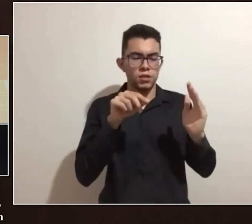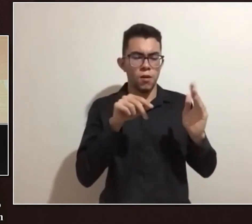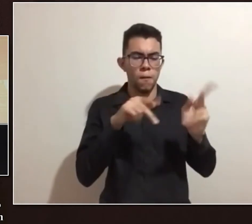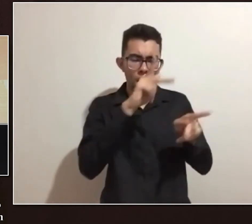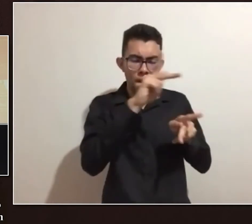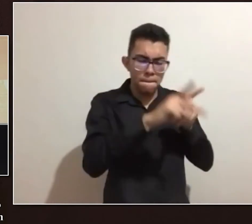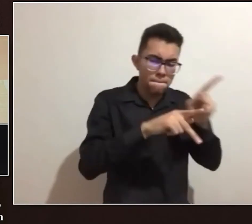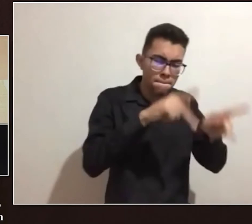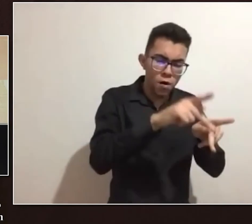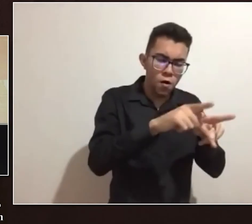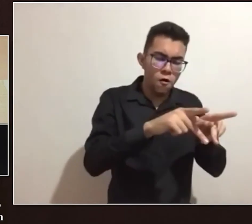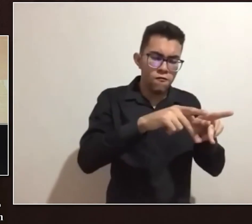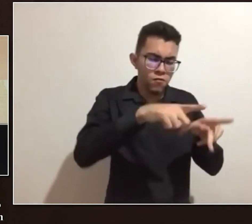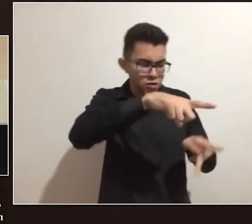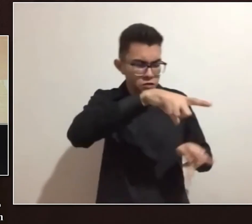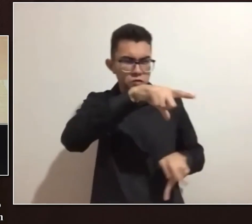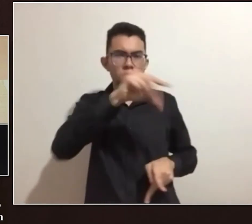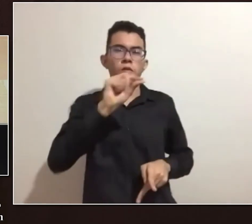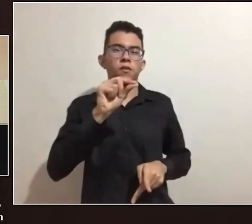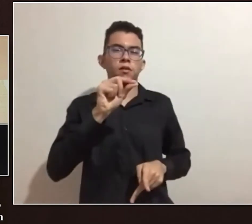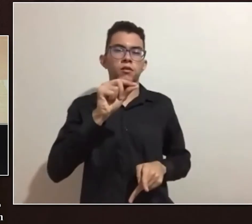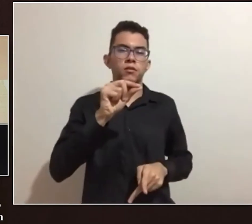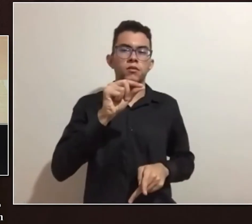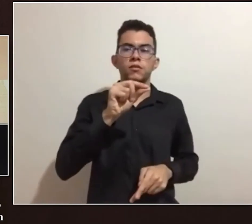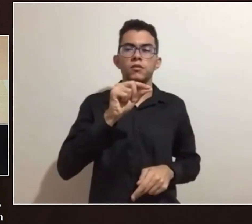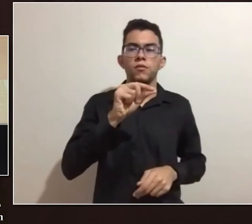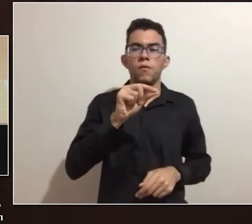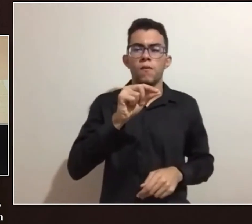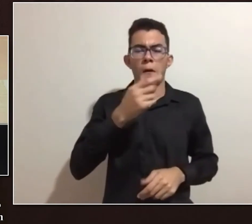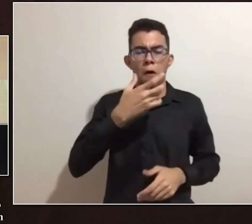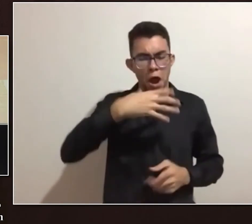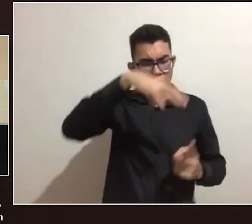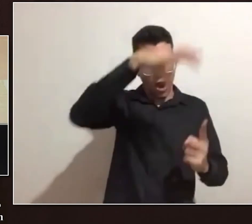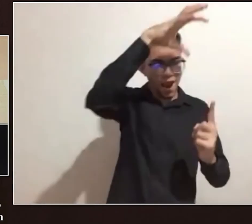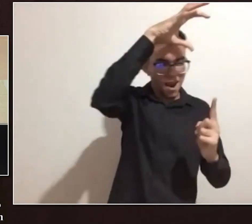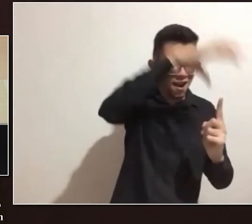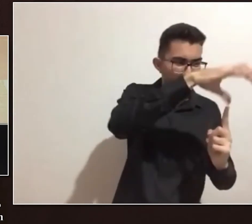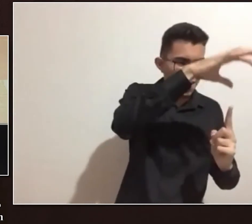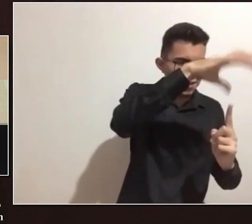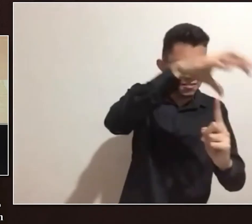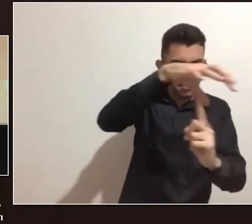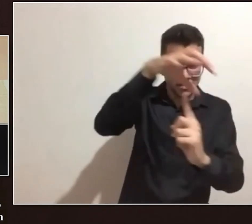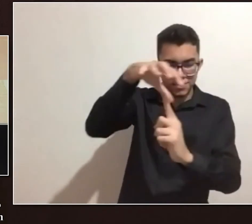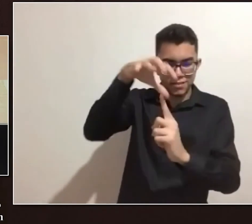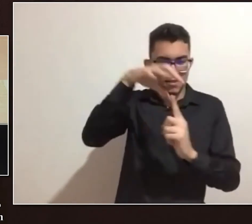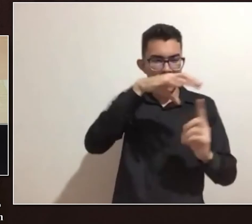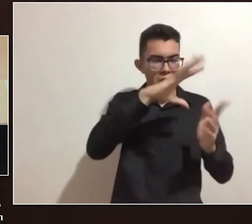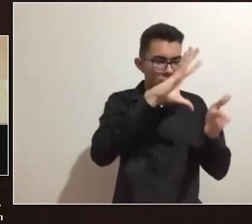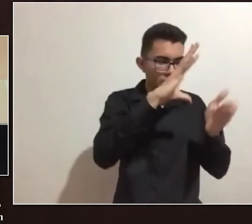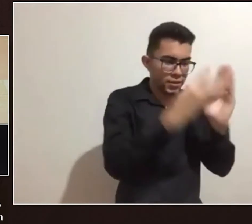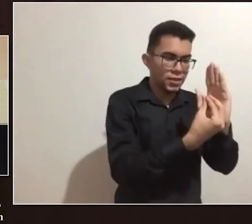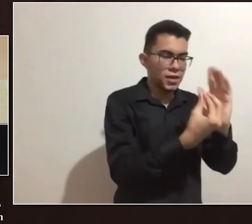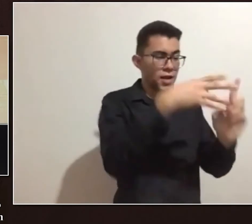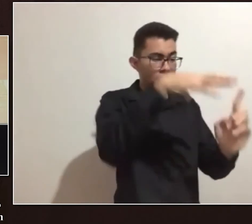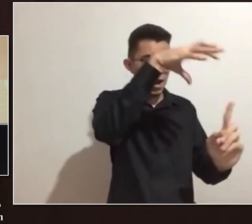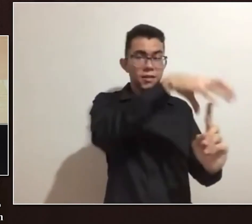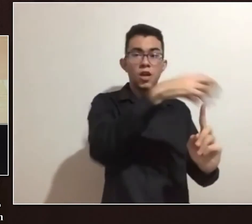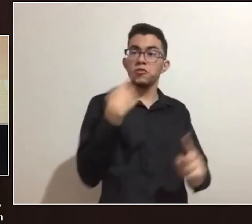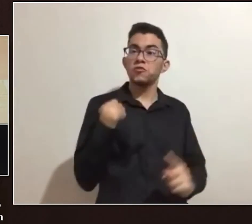eleita, sacerdócio real, sacerdotes e reis. Somos sacerdotes e